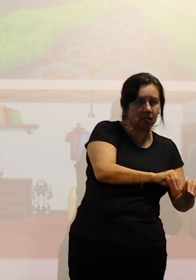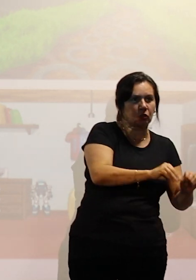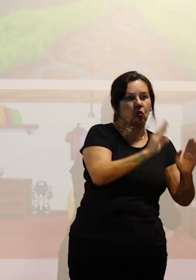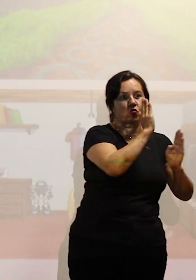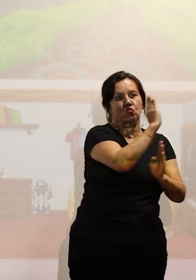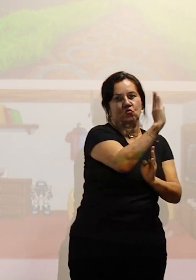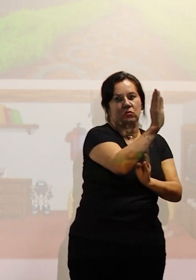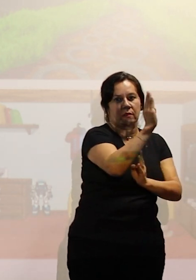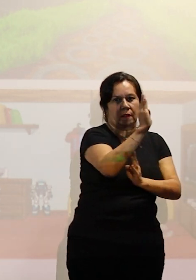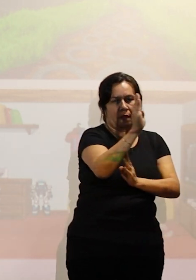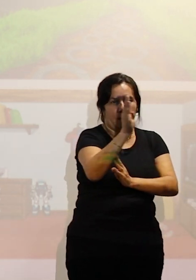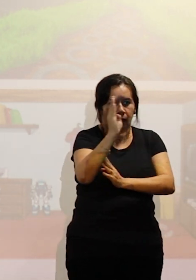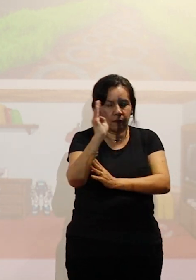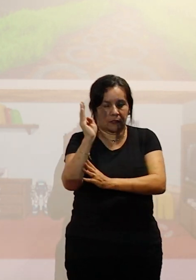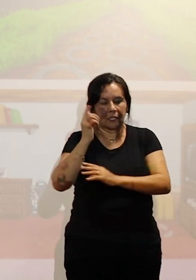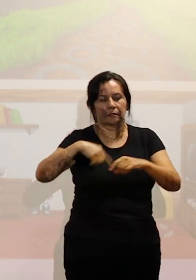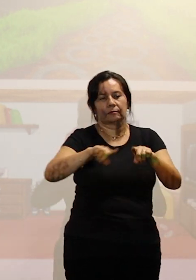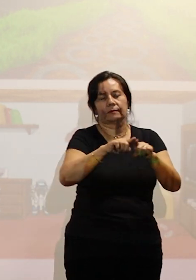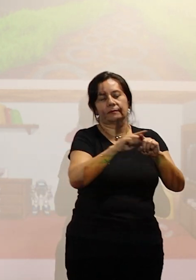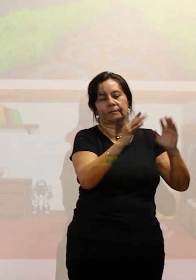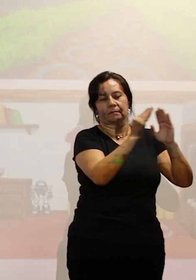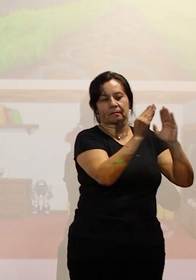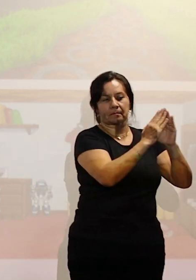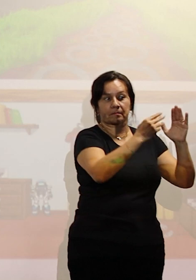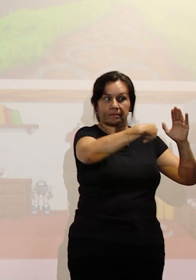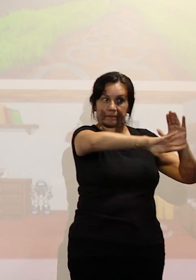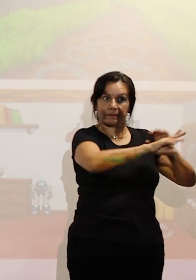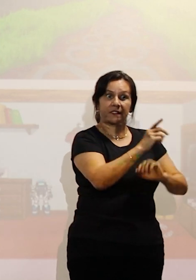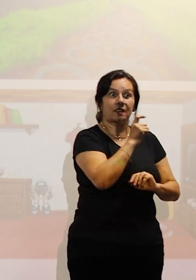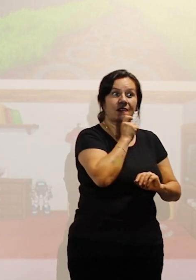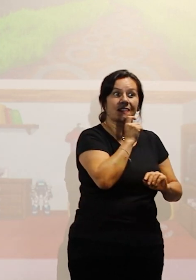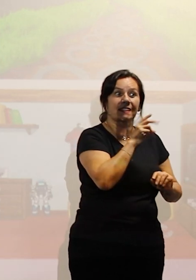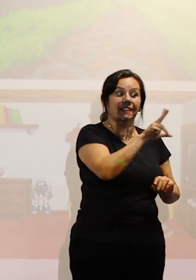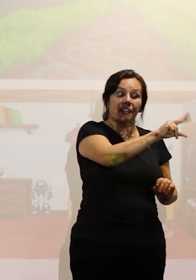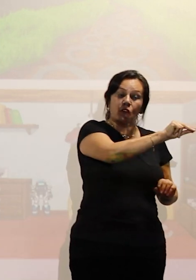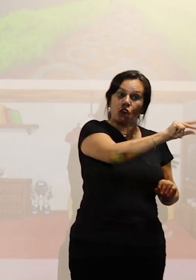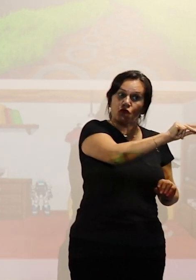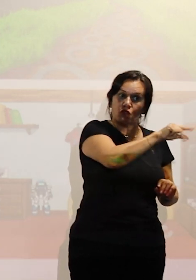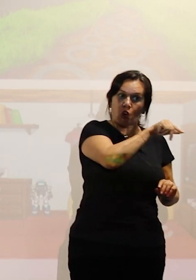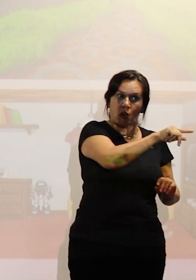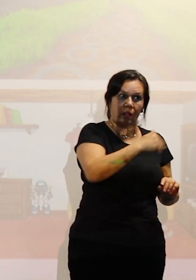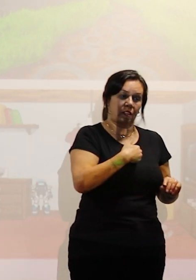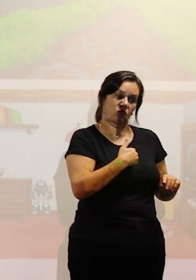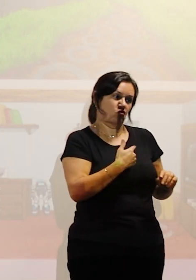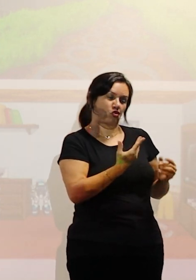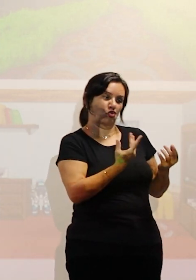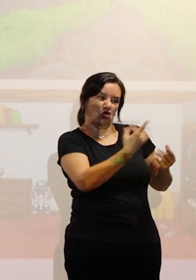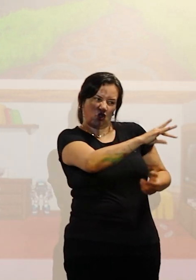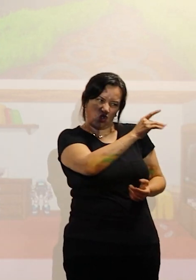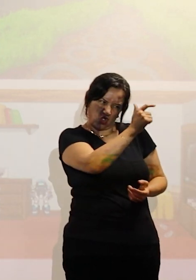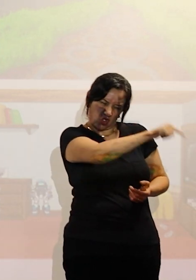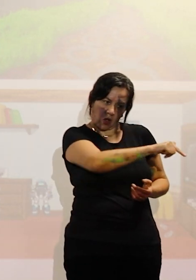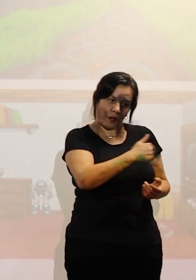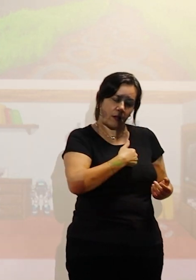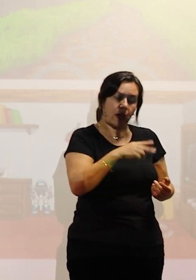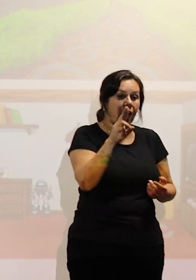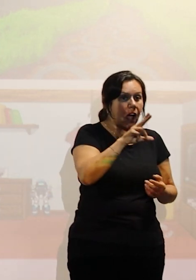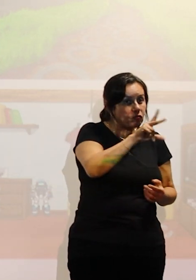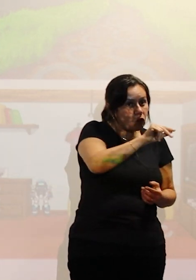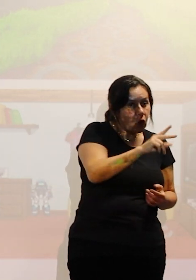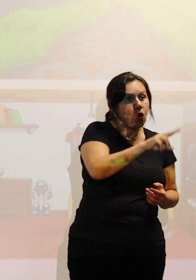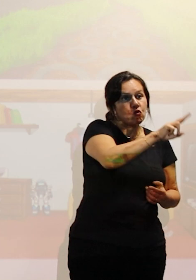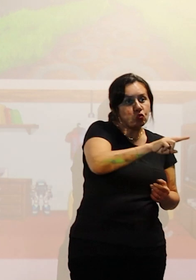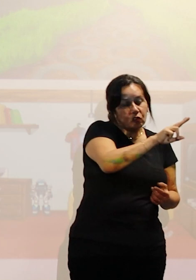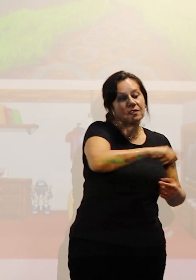porque provavelmente esse quarto ficava na casa da avó dela, e, enfim, a avó dela não ia deixar o quarto só para ela enquanto está usando, então